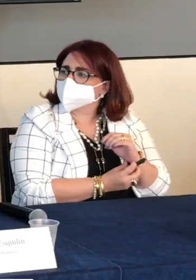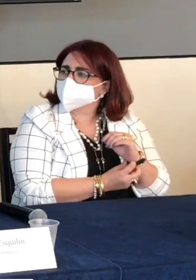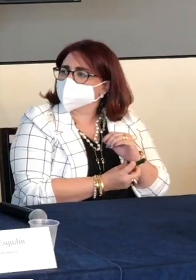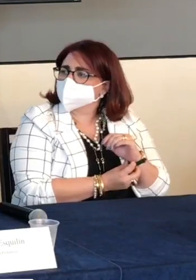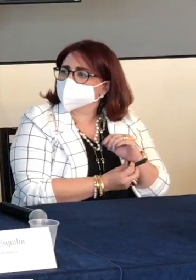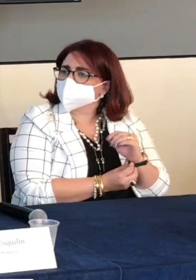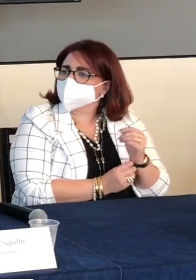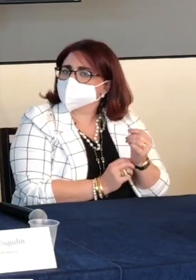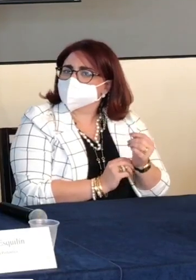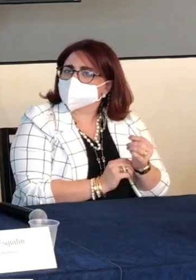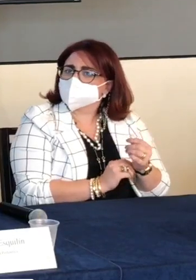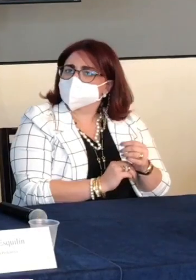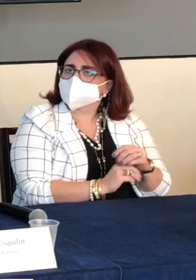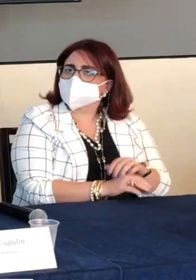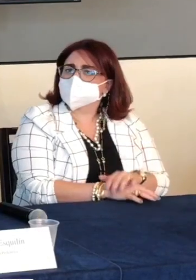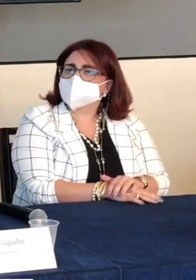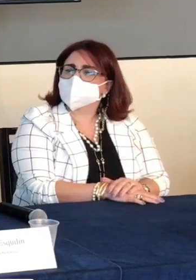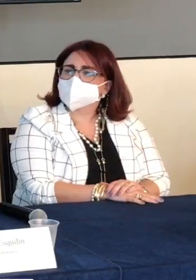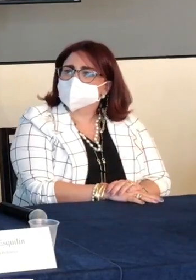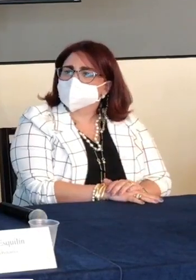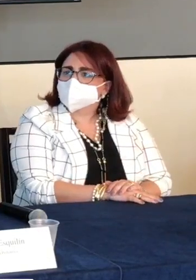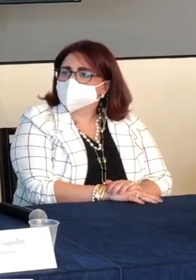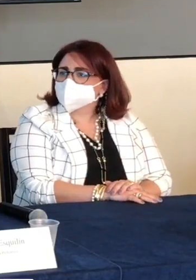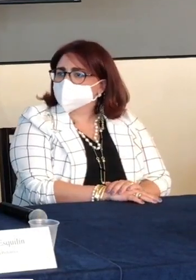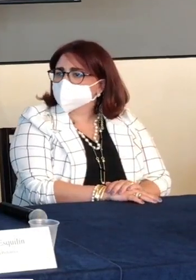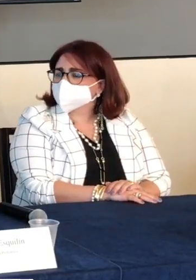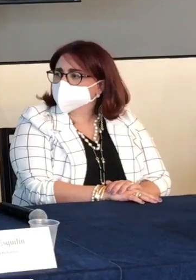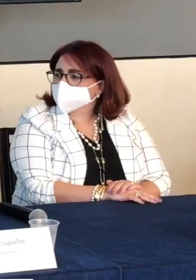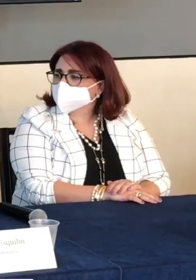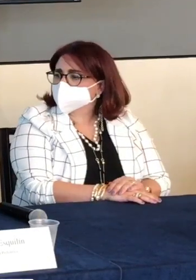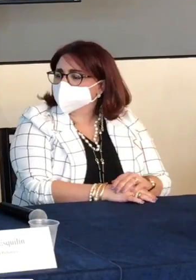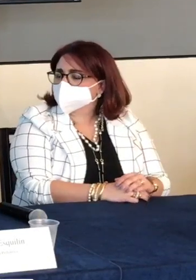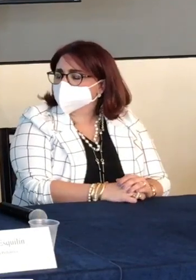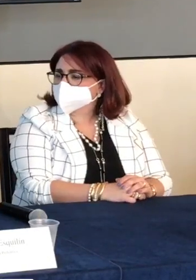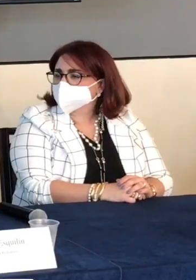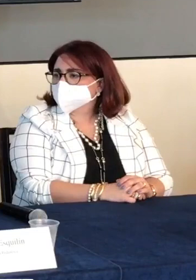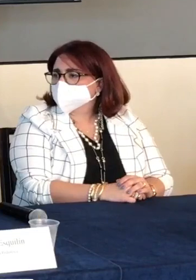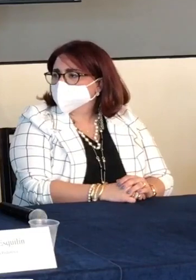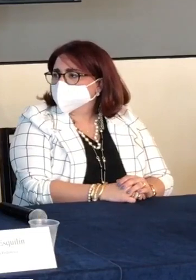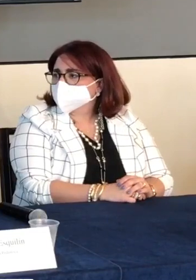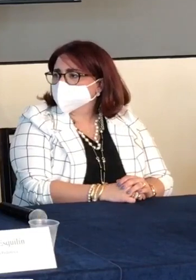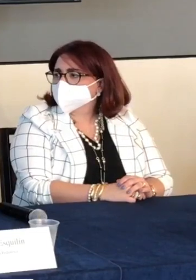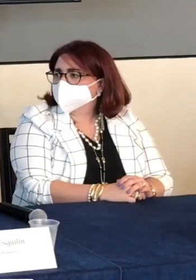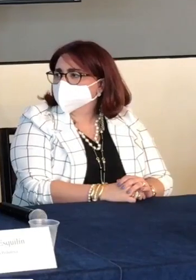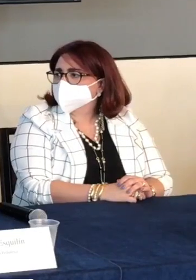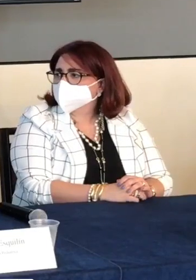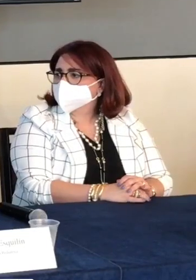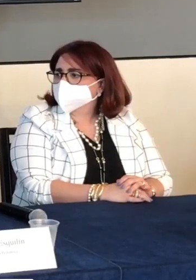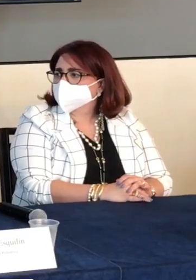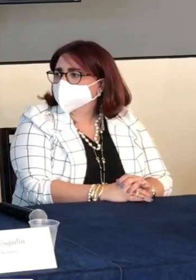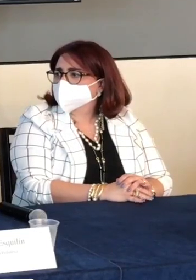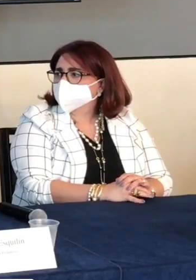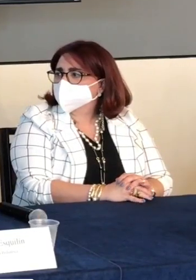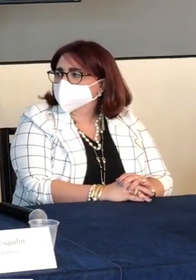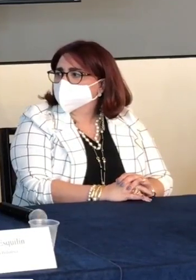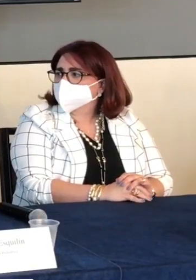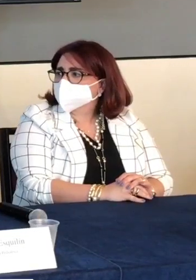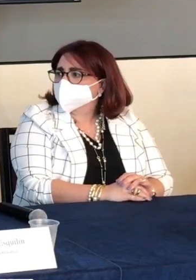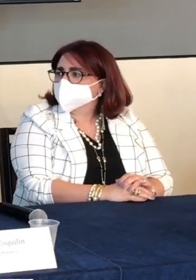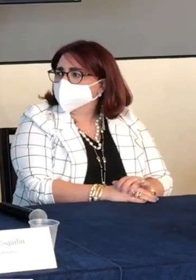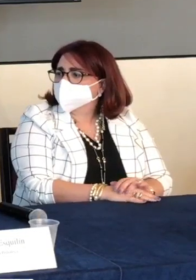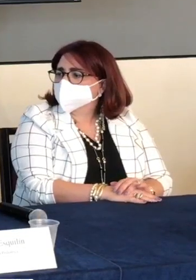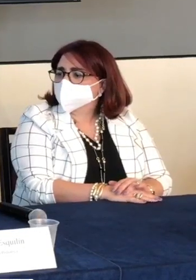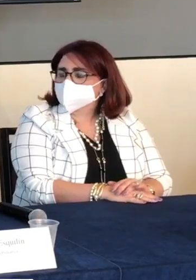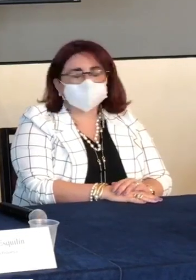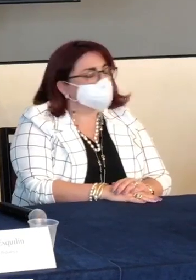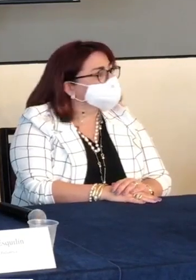agudas en las oficinas, que eso en realidad es lo que ha llevado a algunos por ciento a ser tan altos en algunas enfermedades